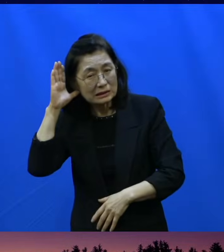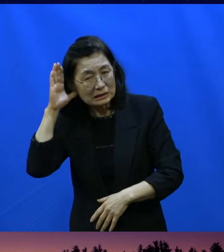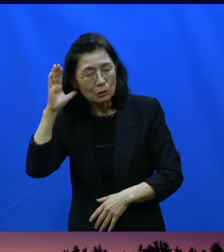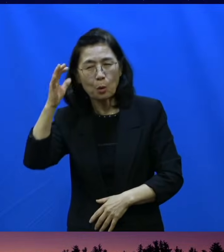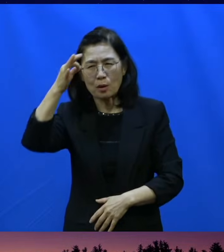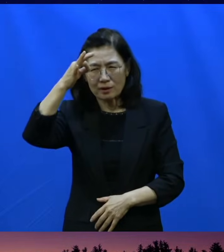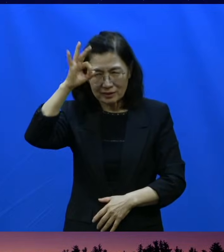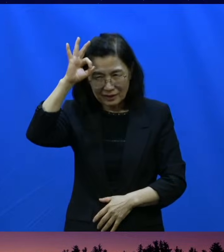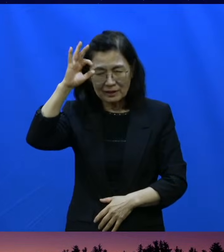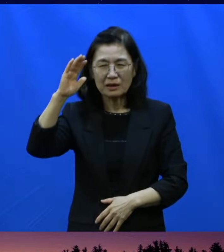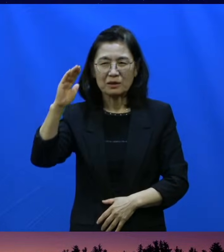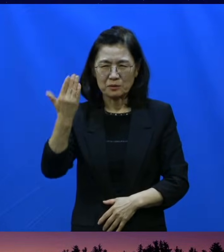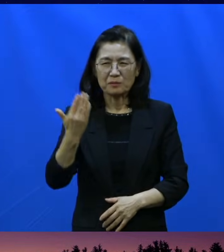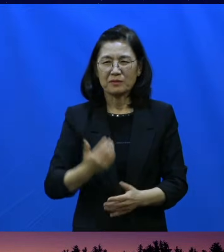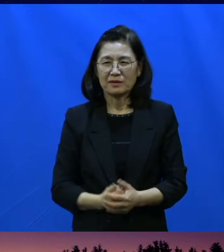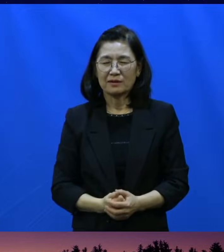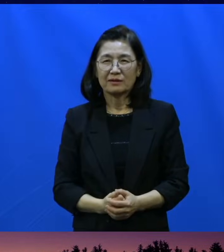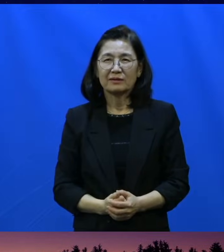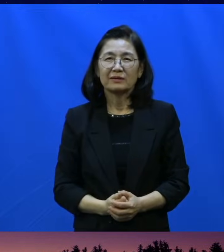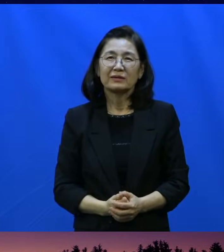그게 희한하죠. 희한해.